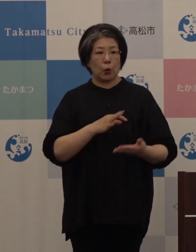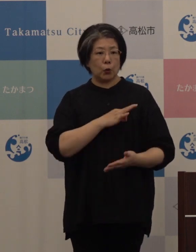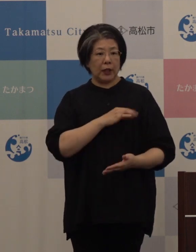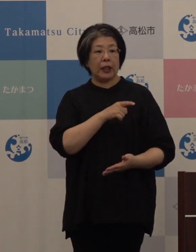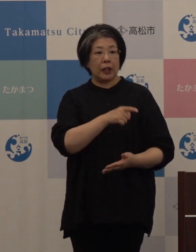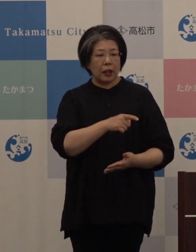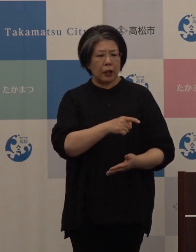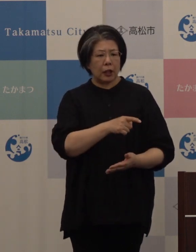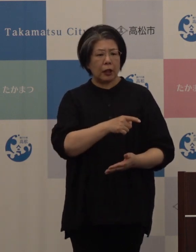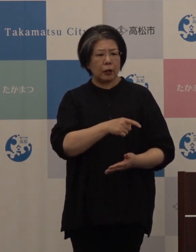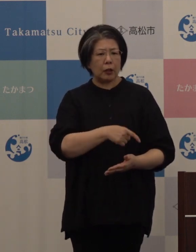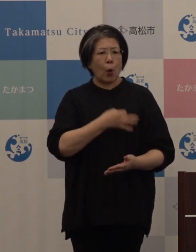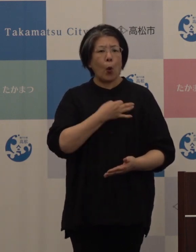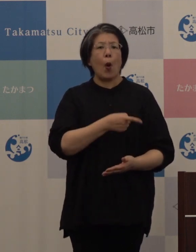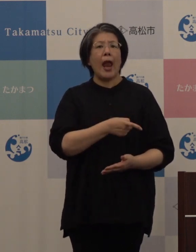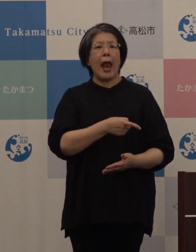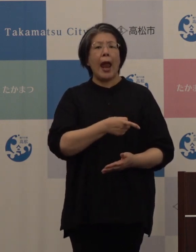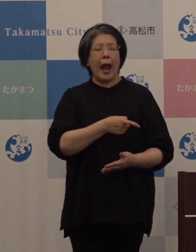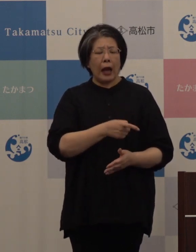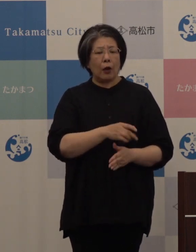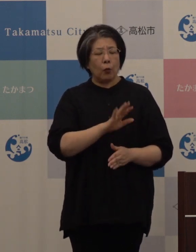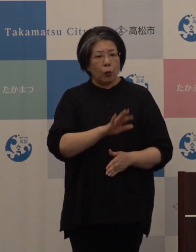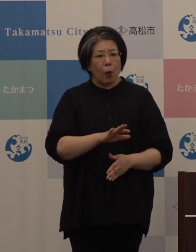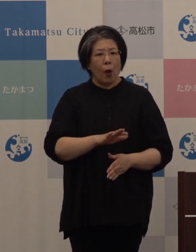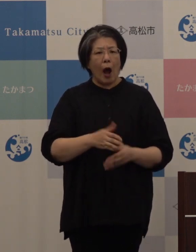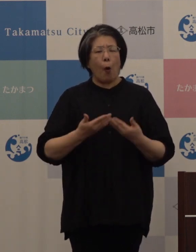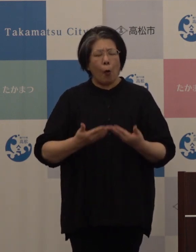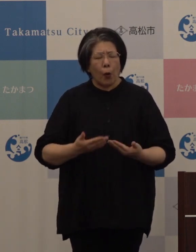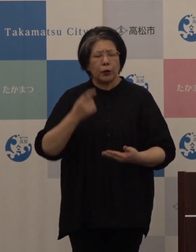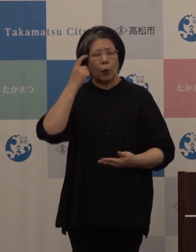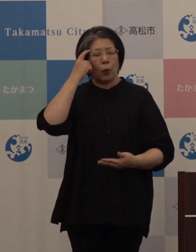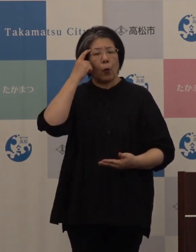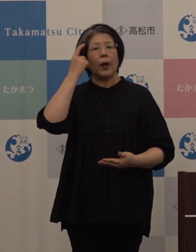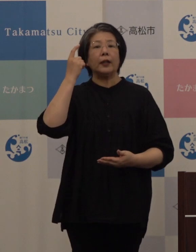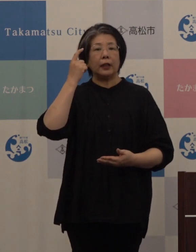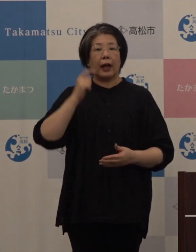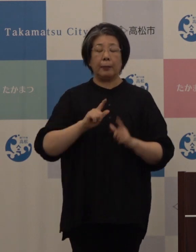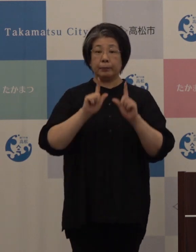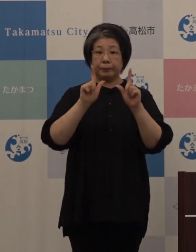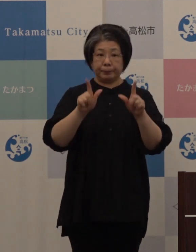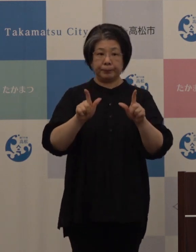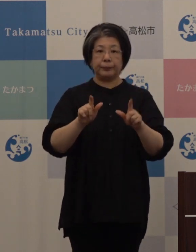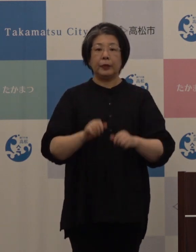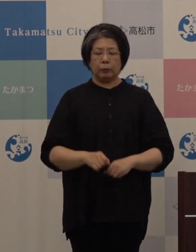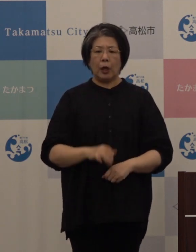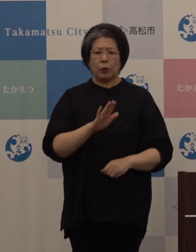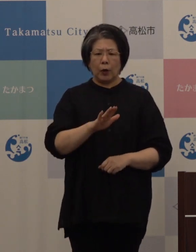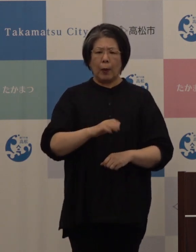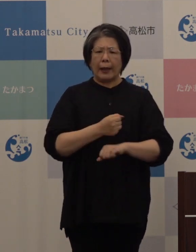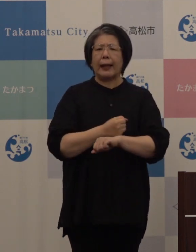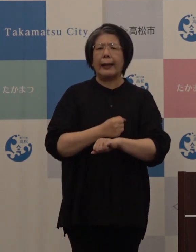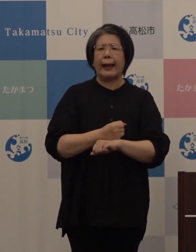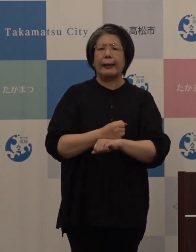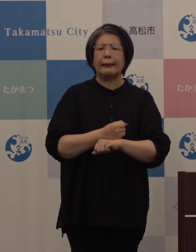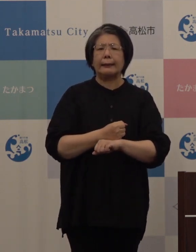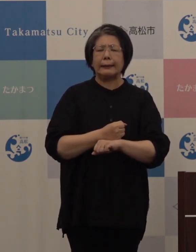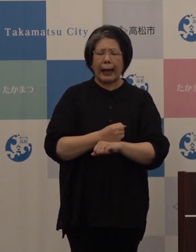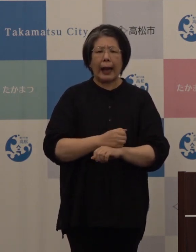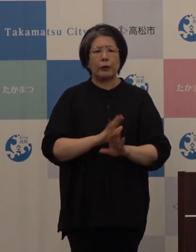重く受け止めたという理解でよろしいんでしょうか。 重大な事態であるというふうに受け止めたということでございます。